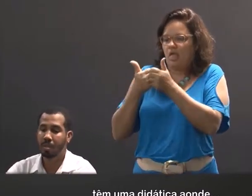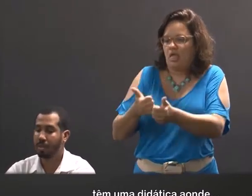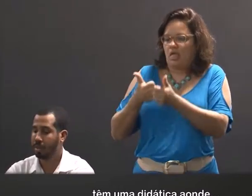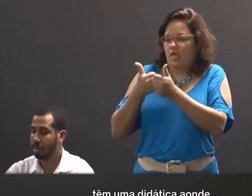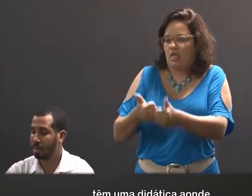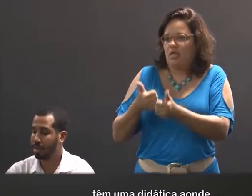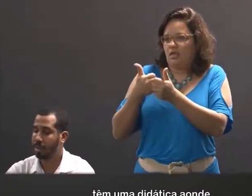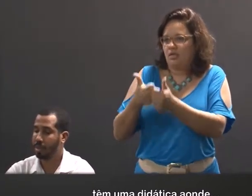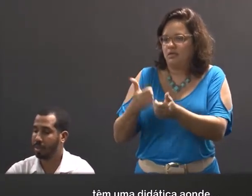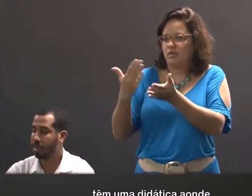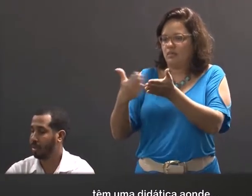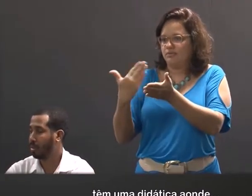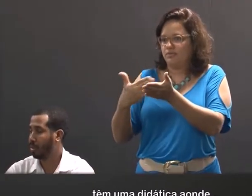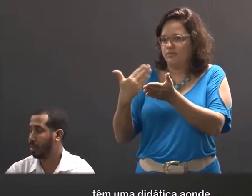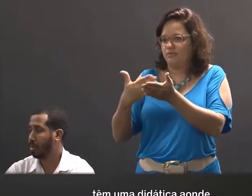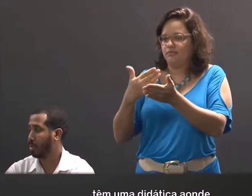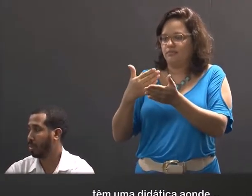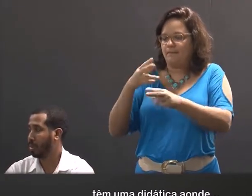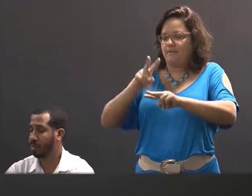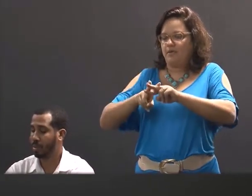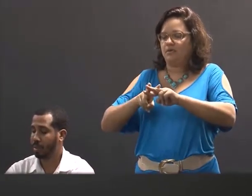uma didática onde